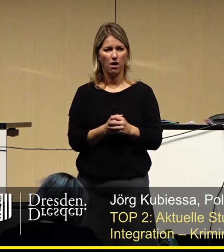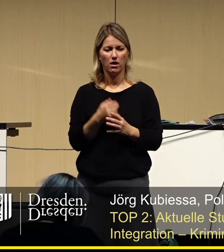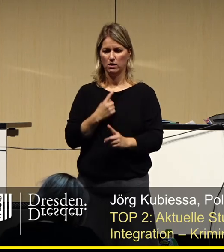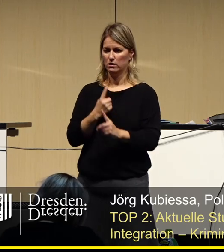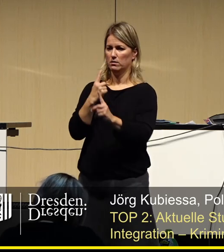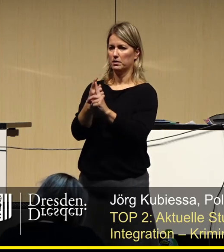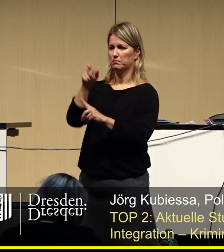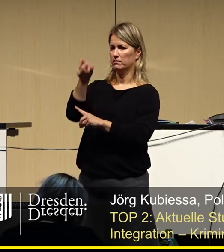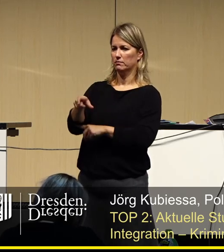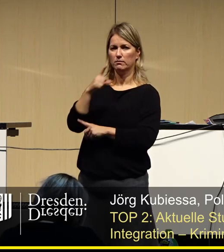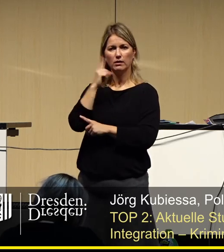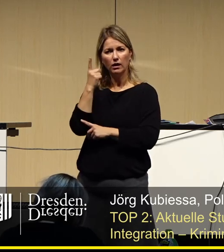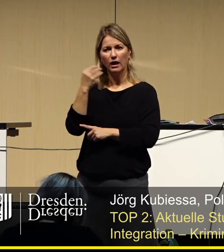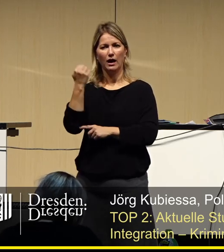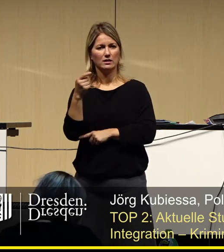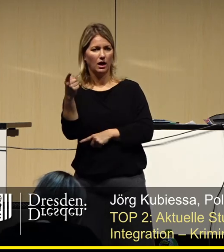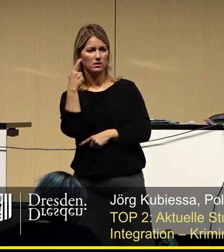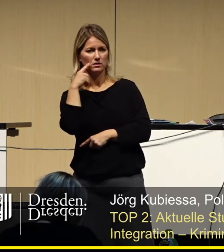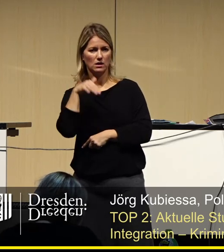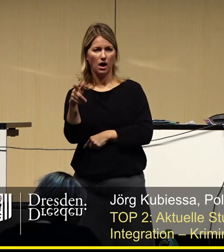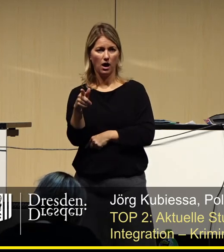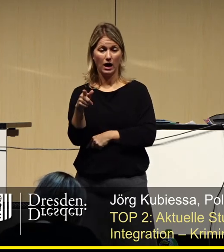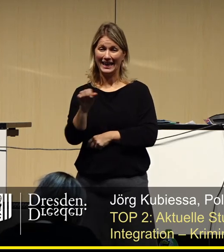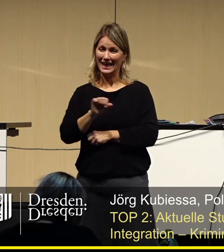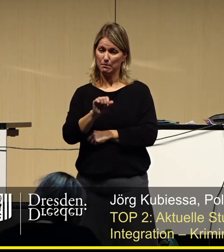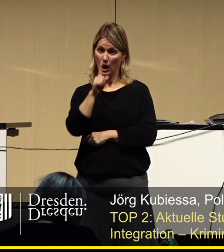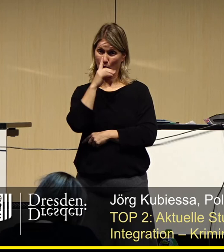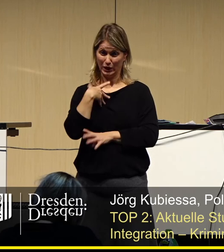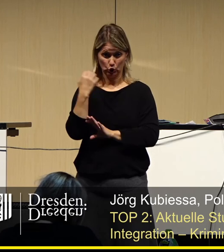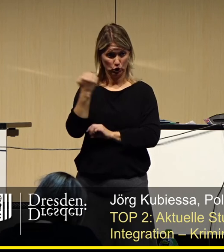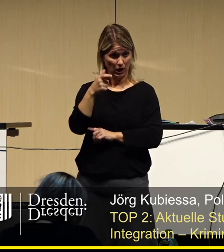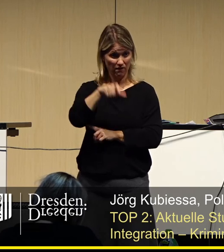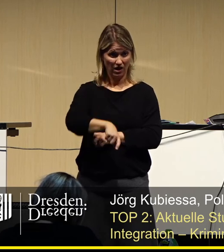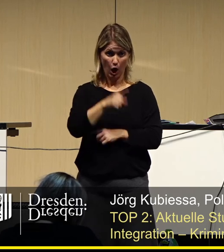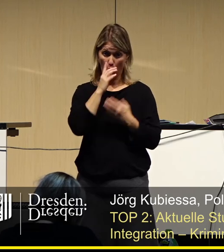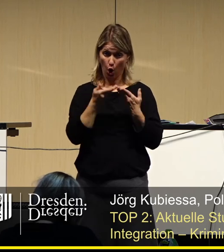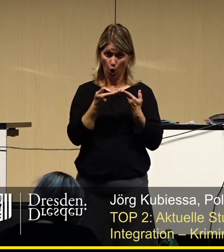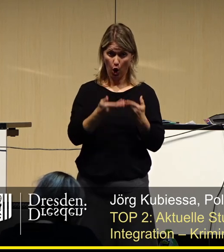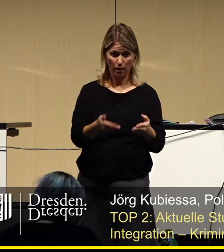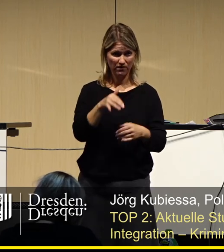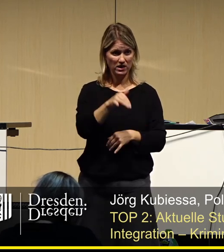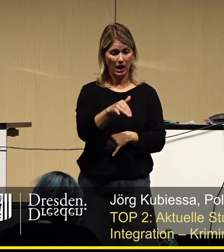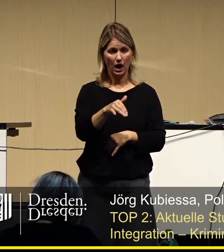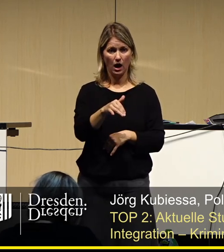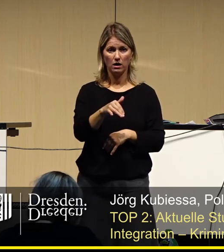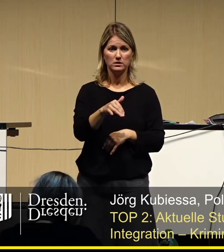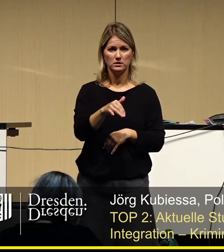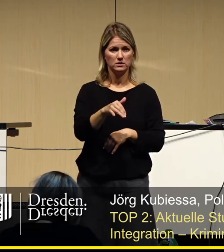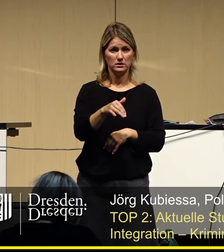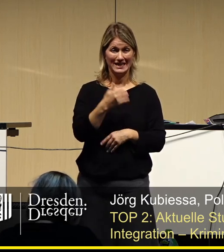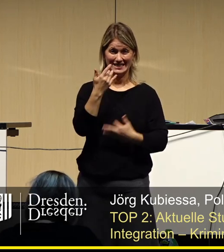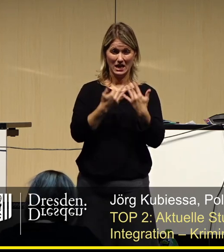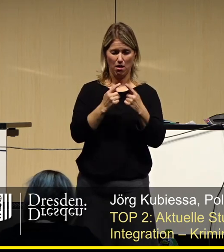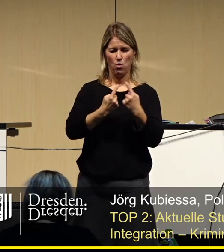erlebt. Und immer wenn Sie Opfer einer Straftat werden, sehen Sie diese großen Zahlen aus einer anderen